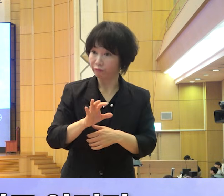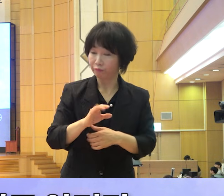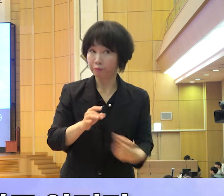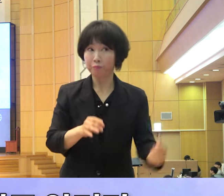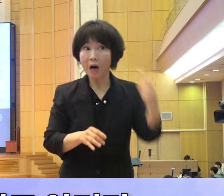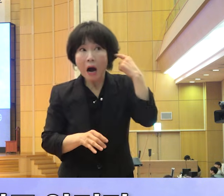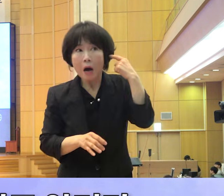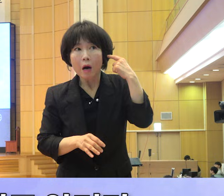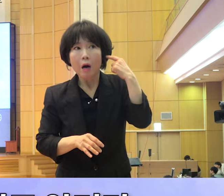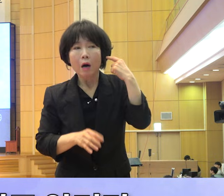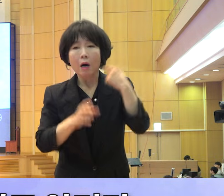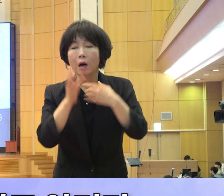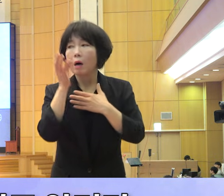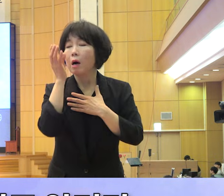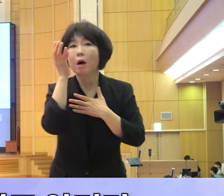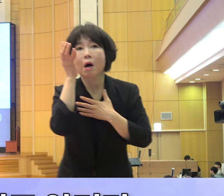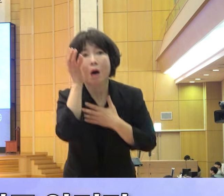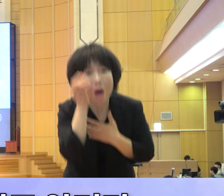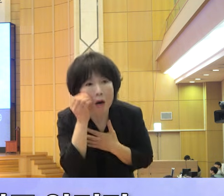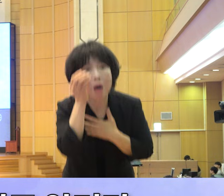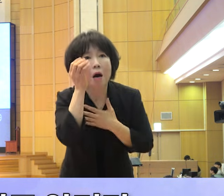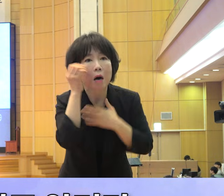거예요. 오늘도요,